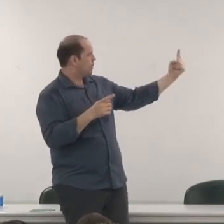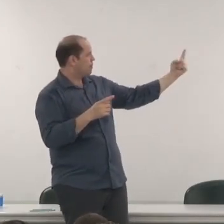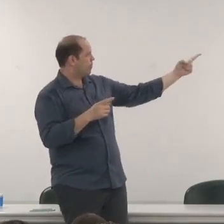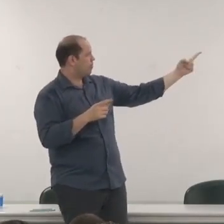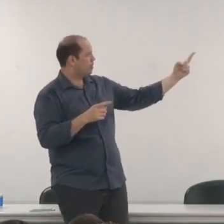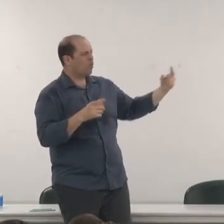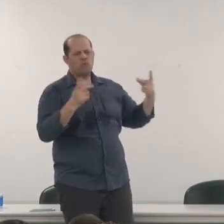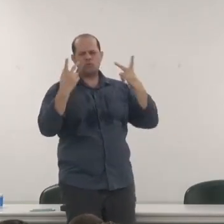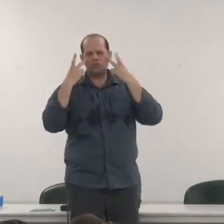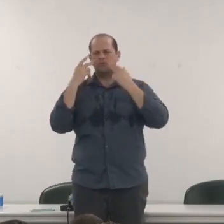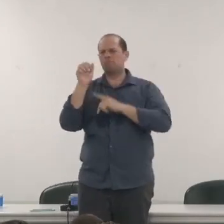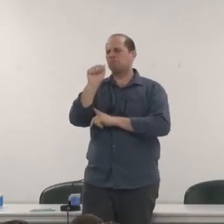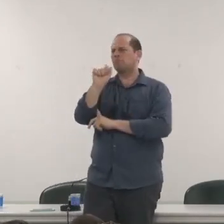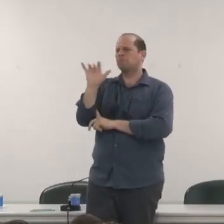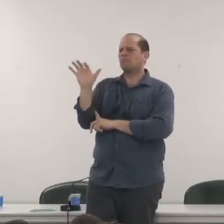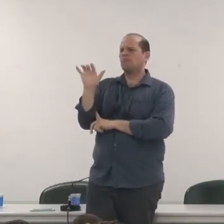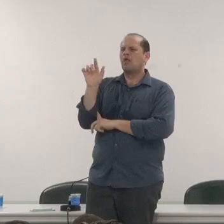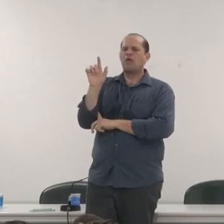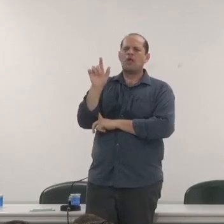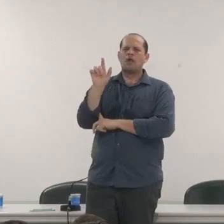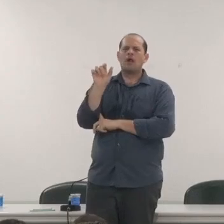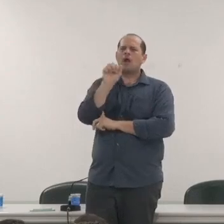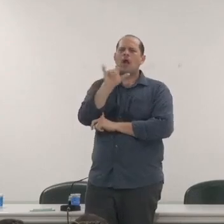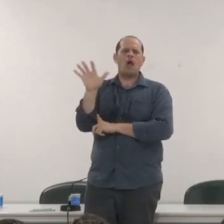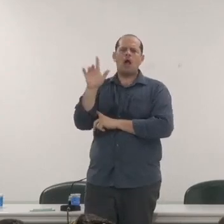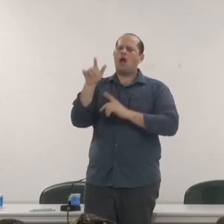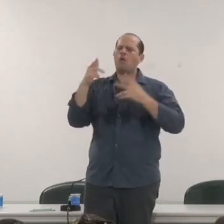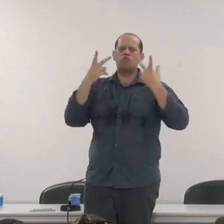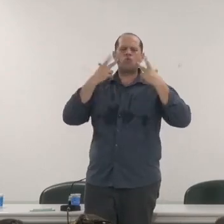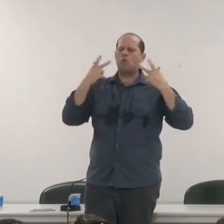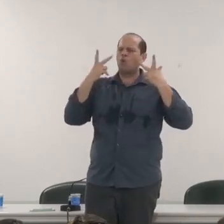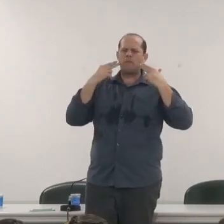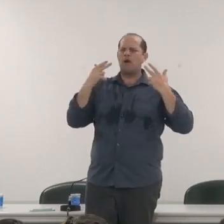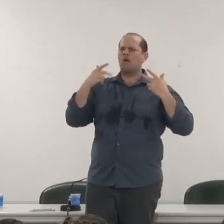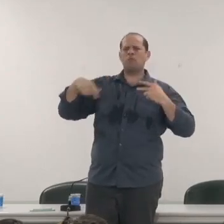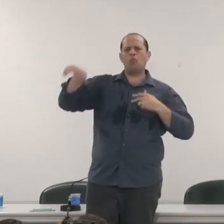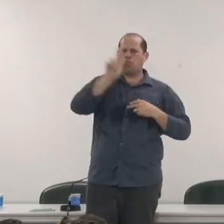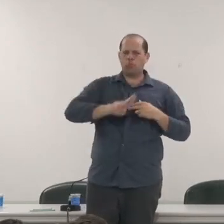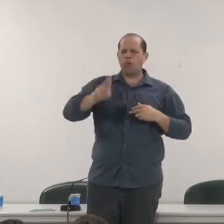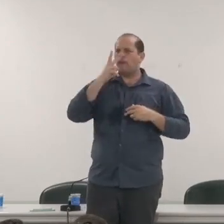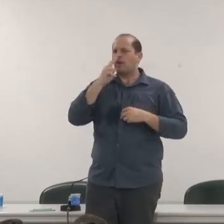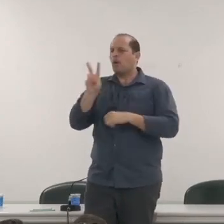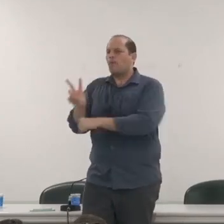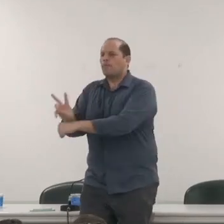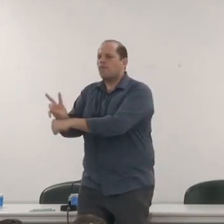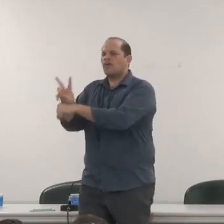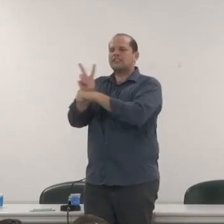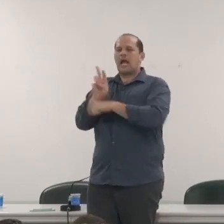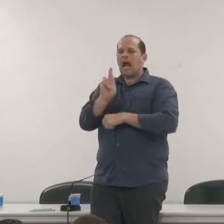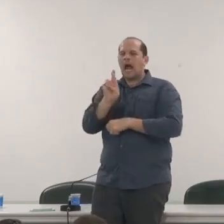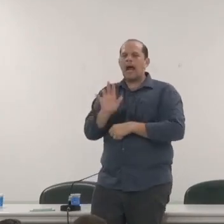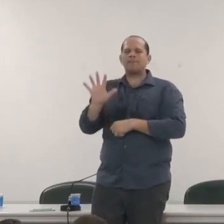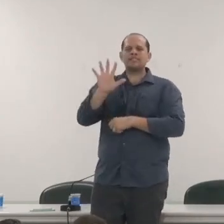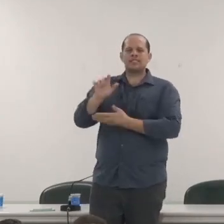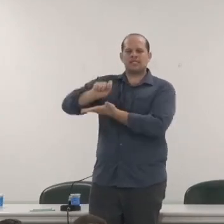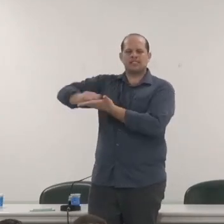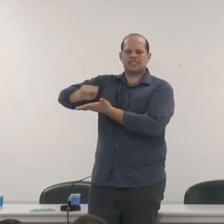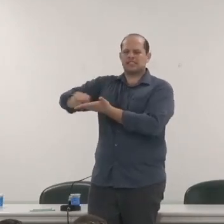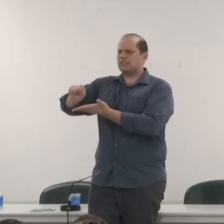da Libras, são empréstimos principalmente da língua portuguesa escrita. Então, há essa soletração pragmática, que a